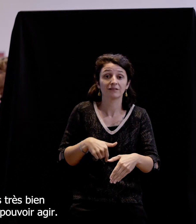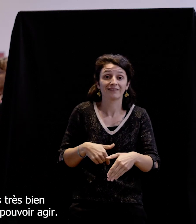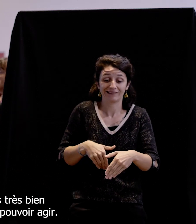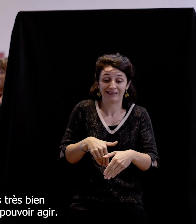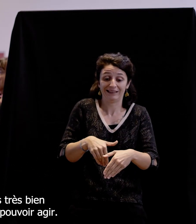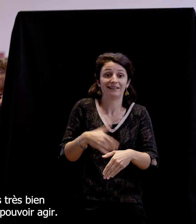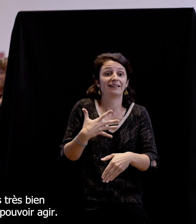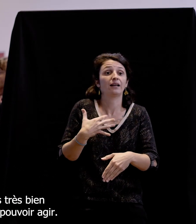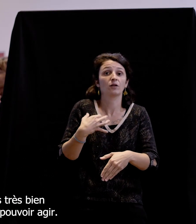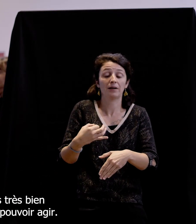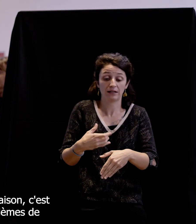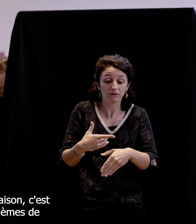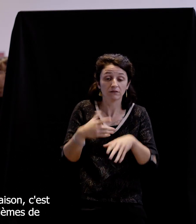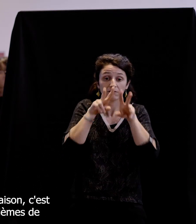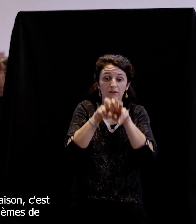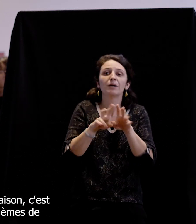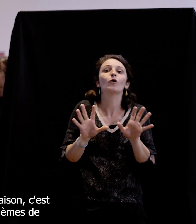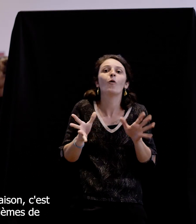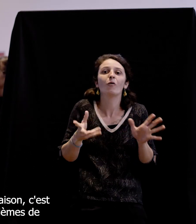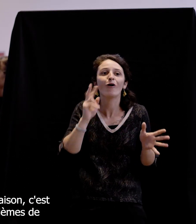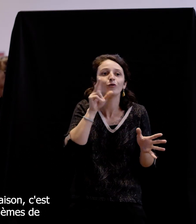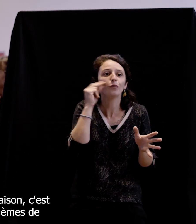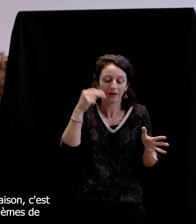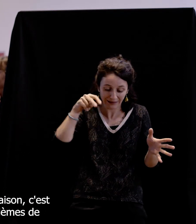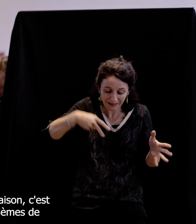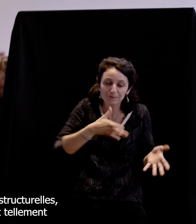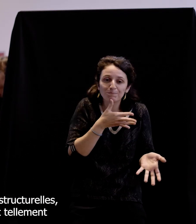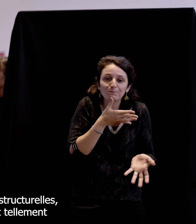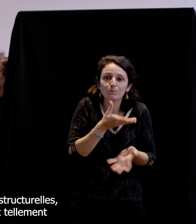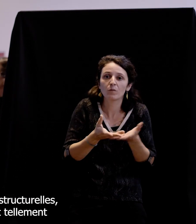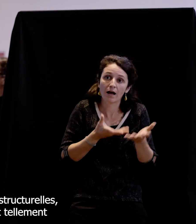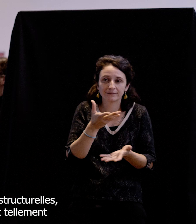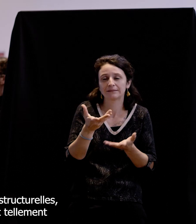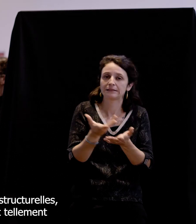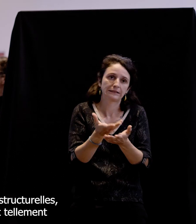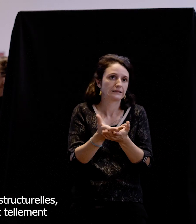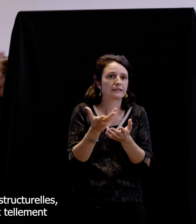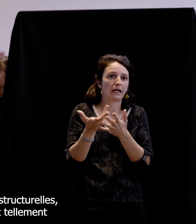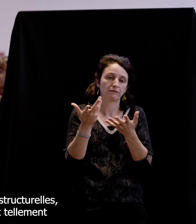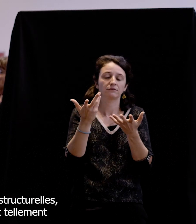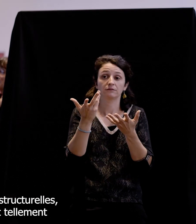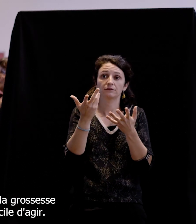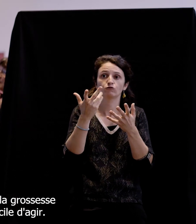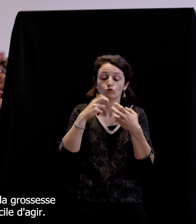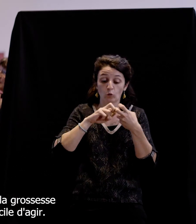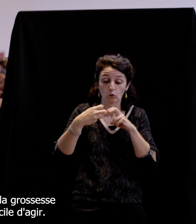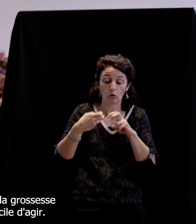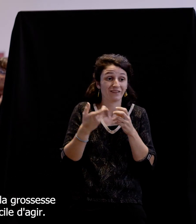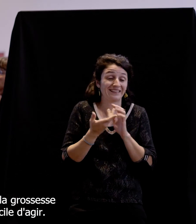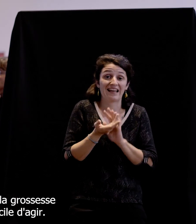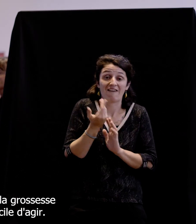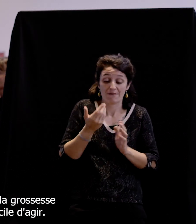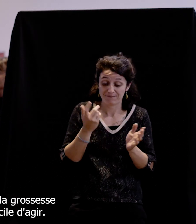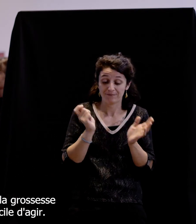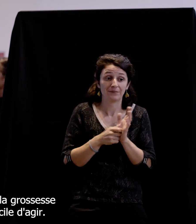semaines, je ne vois pas très bien comment est-ce qu'on va pouvoir agir. Et vous avez raison, c'est un des problèmes de ces pathologies structurelles, c'est que c'est tellement en amont dans la